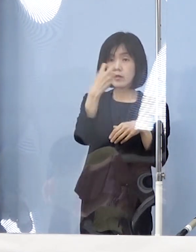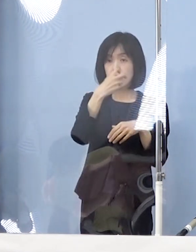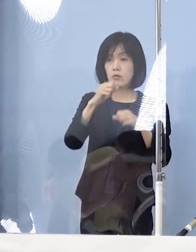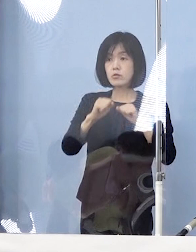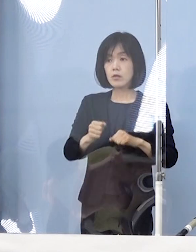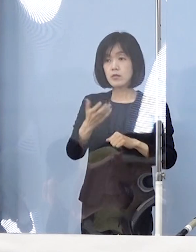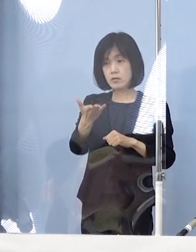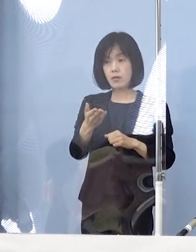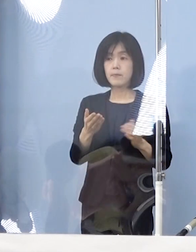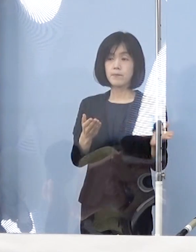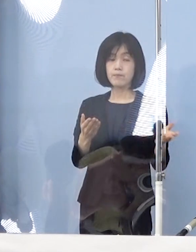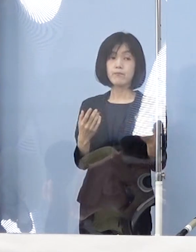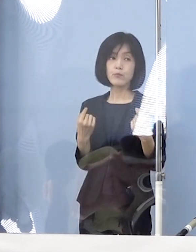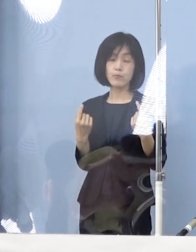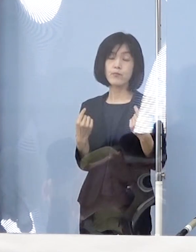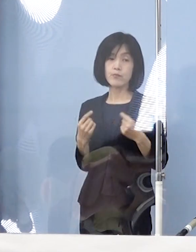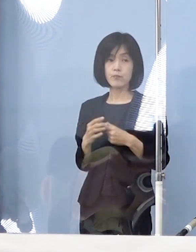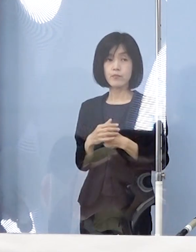聞いております。